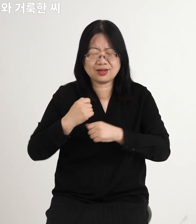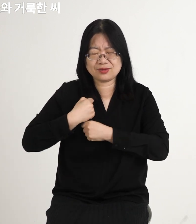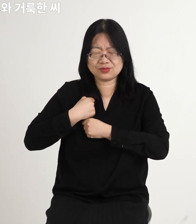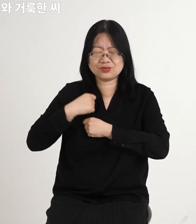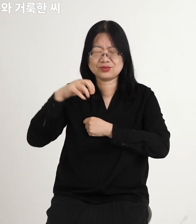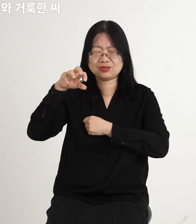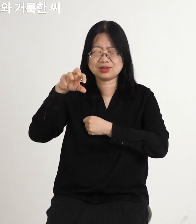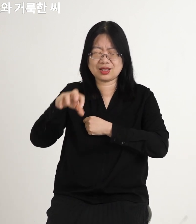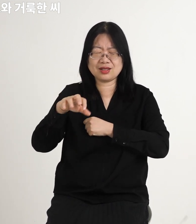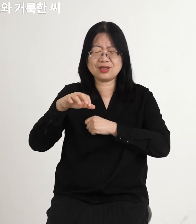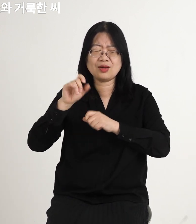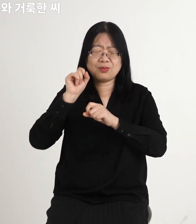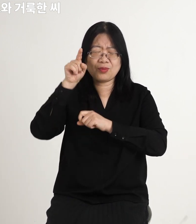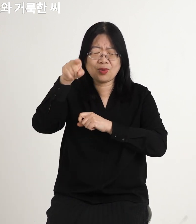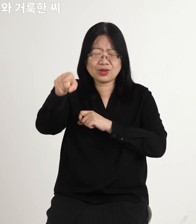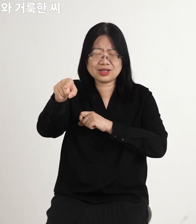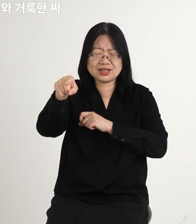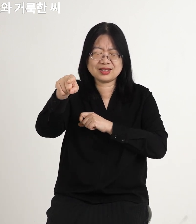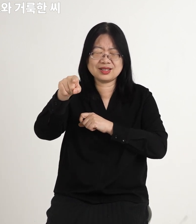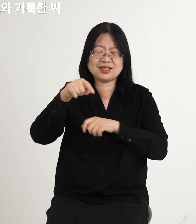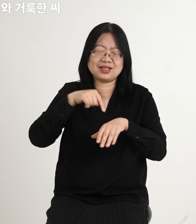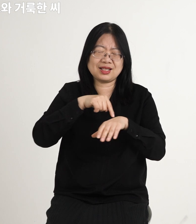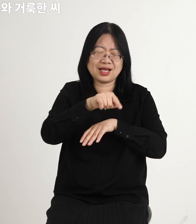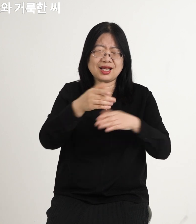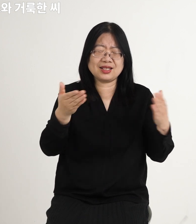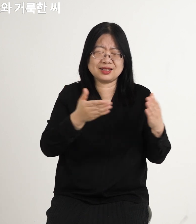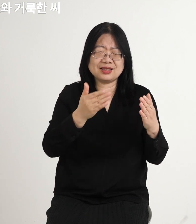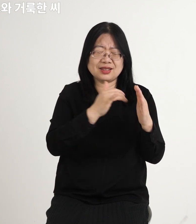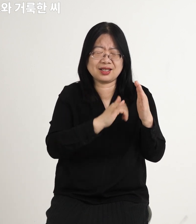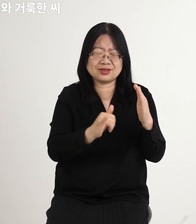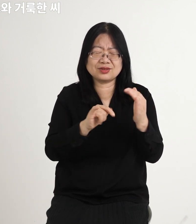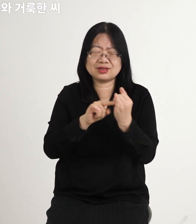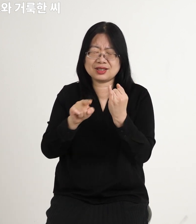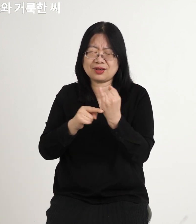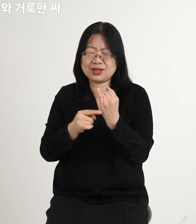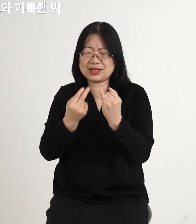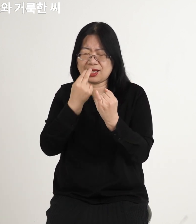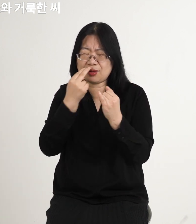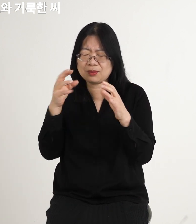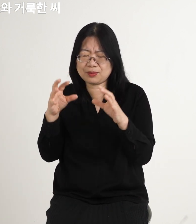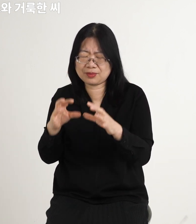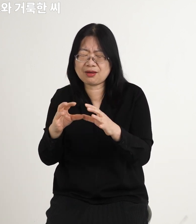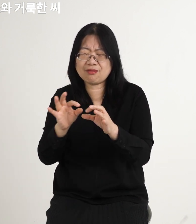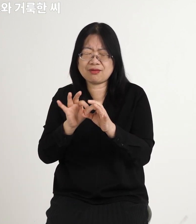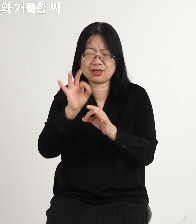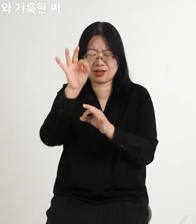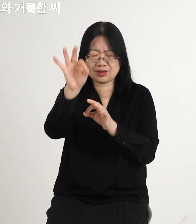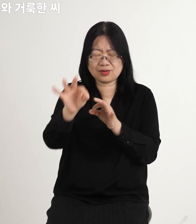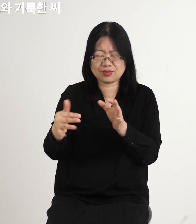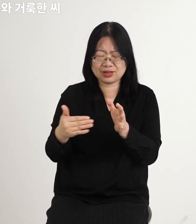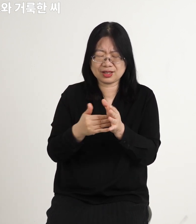국내, 멀리 출타해 있는 가족들, 복중의 생명까지